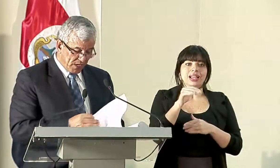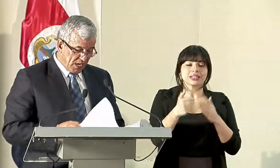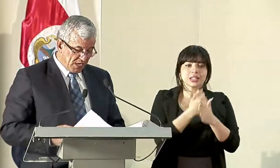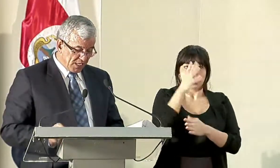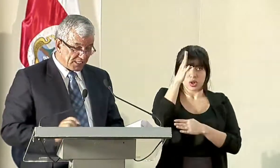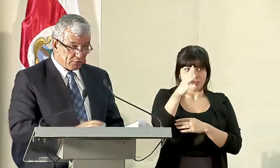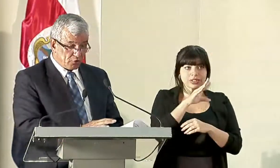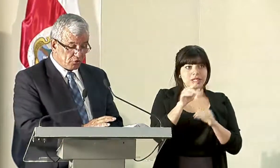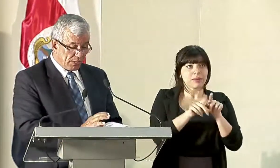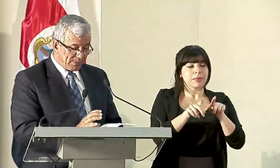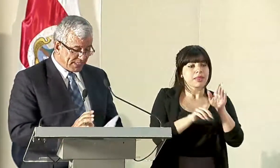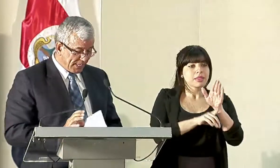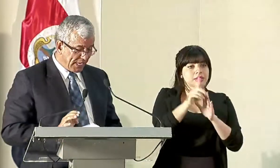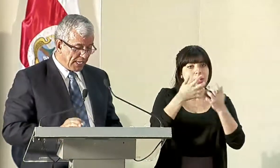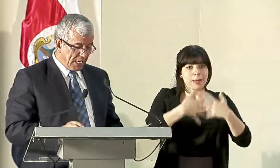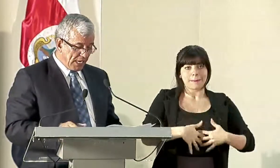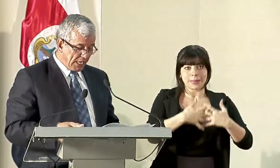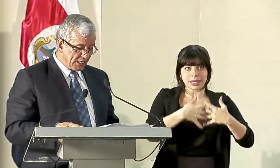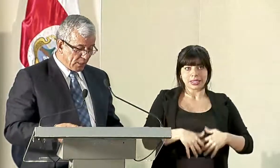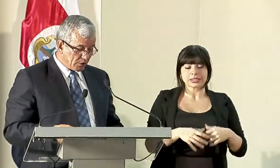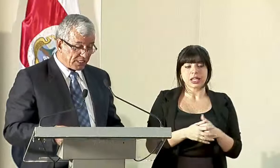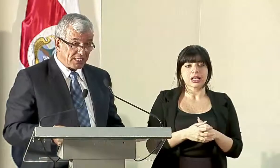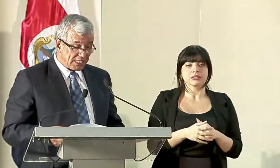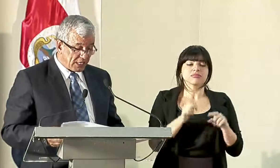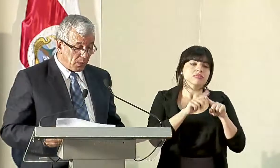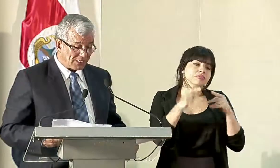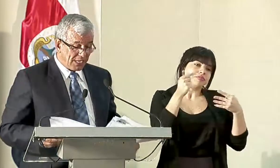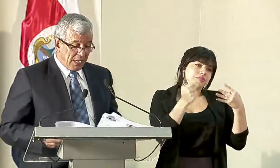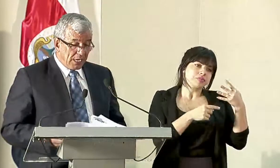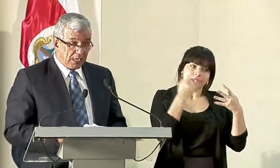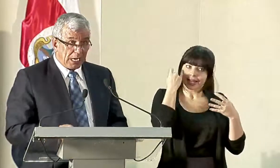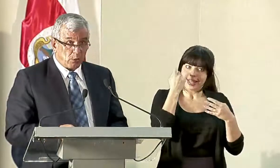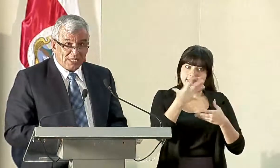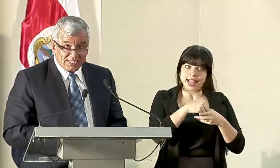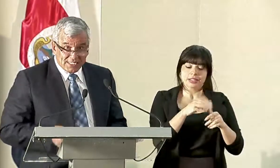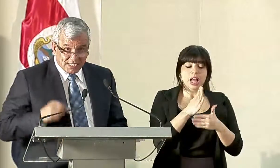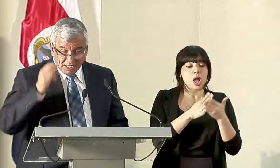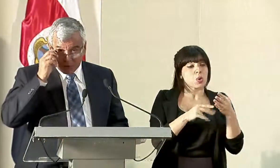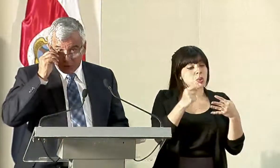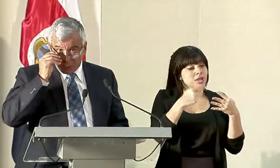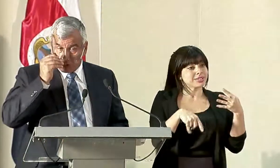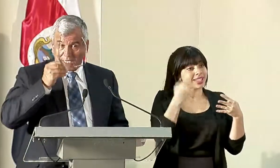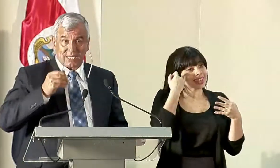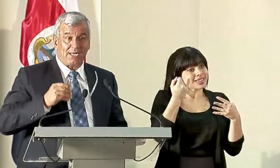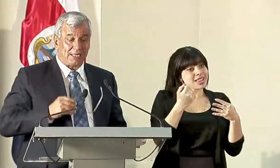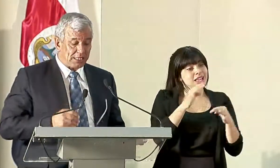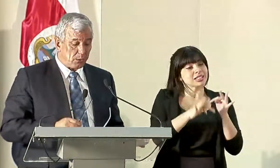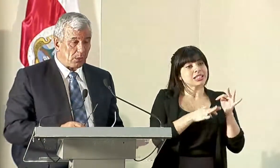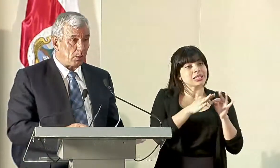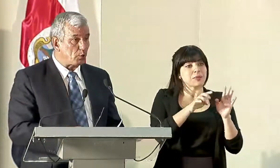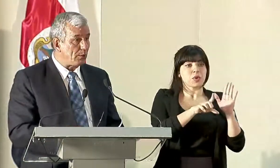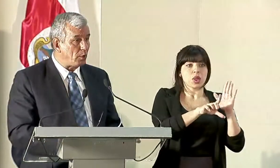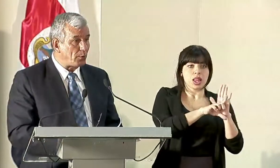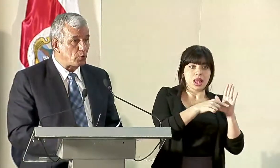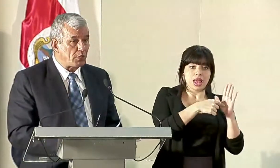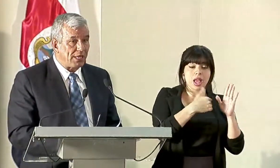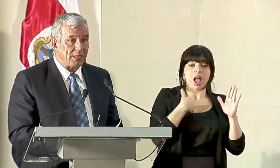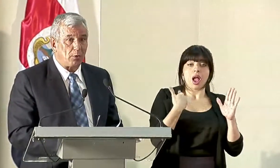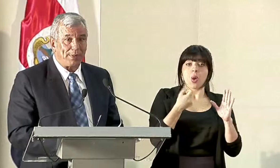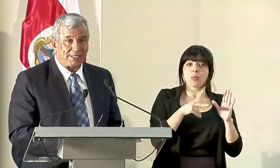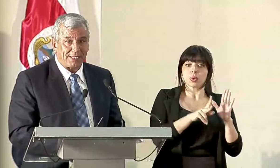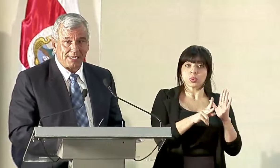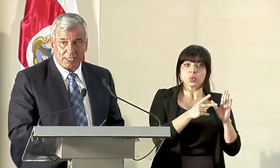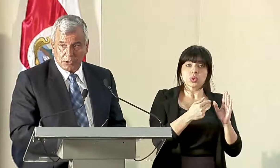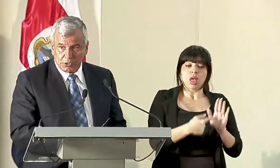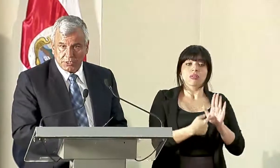innovación y desarrollo empresarial, entre otras iniciativas. Algunas de esas iniciativas son de naturaleza legislativa. Cuando tuvimos la oportunidad